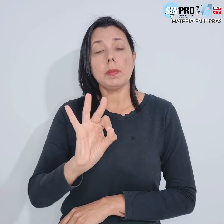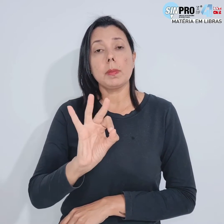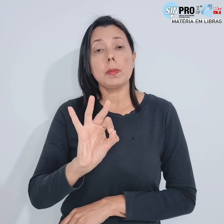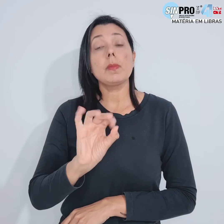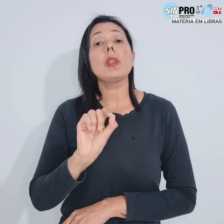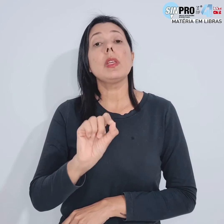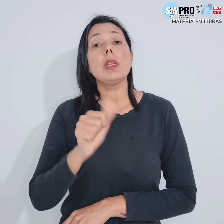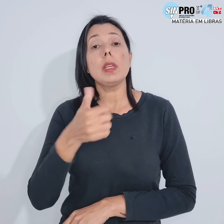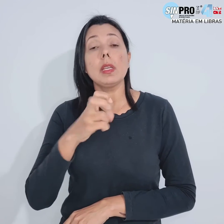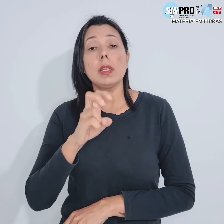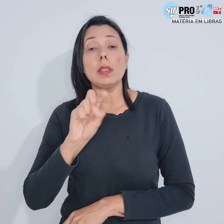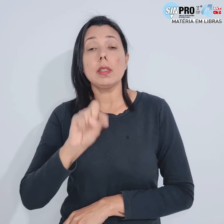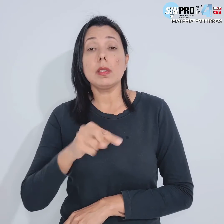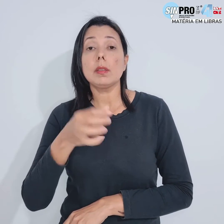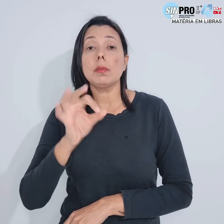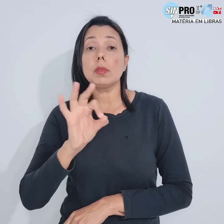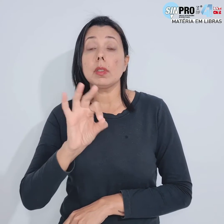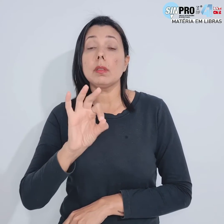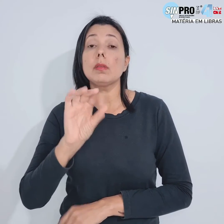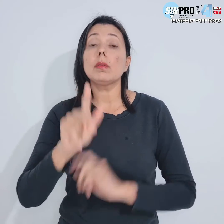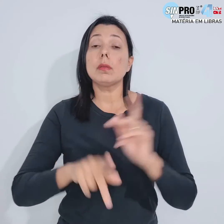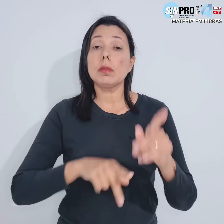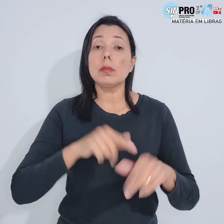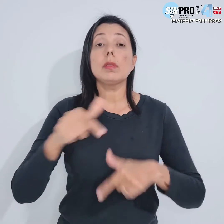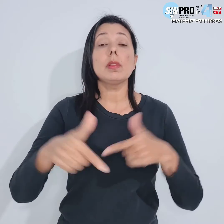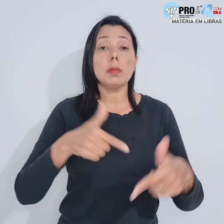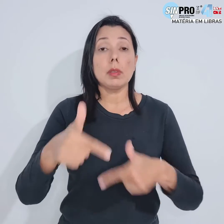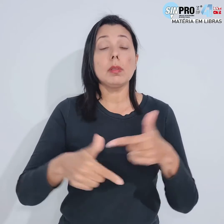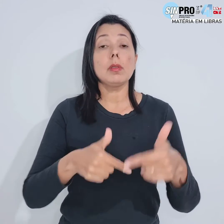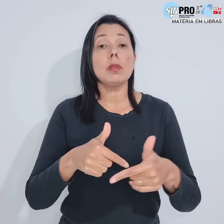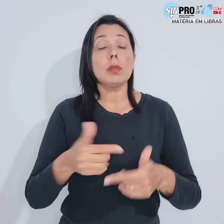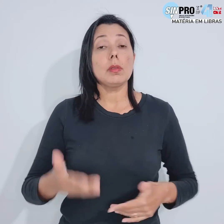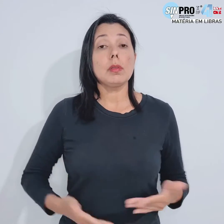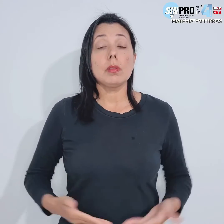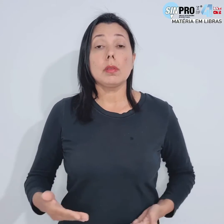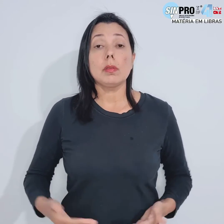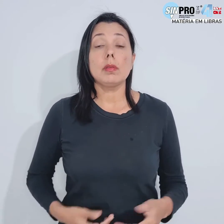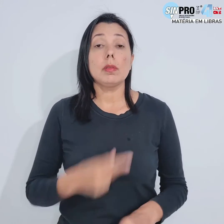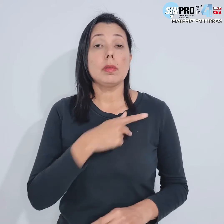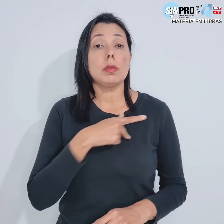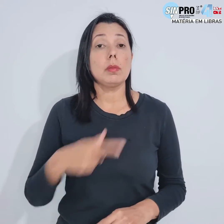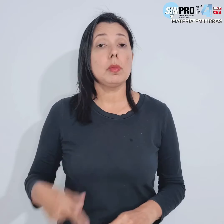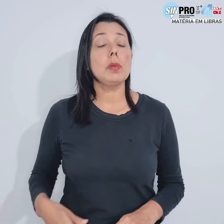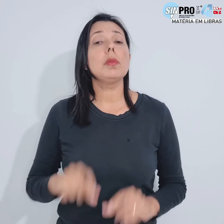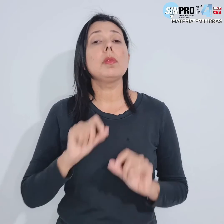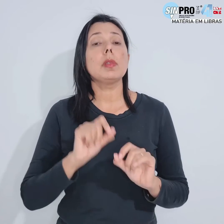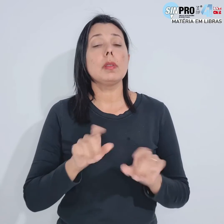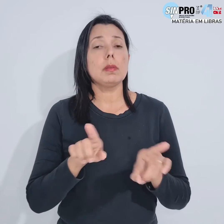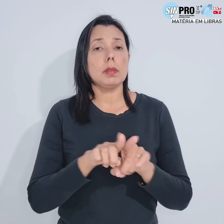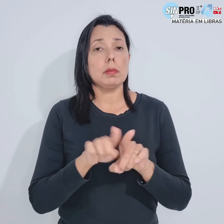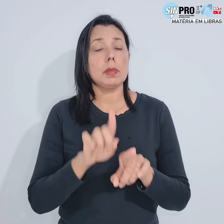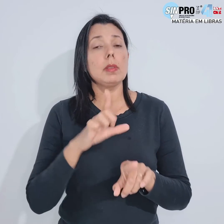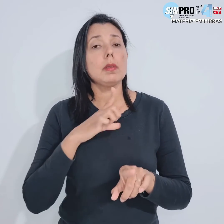17,2% e 15% de seus trabalhadores no serviço público, respectivamente, também